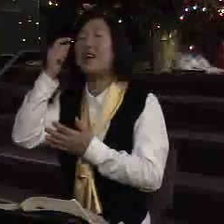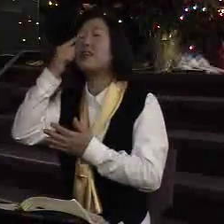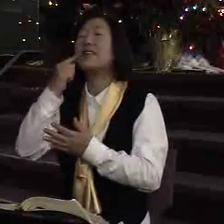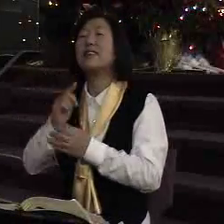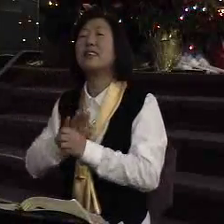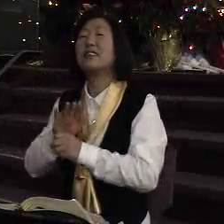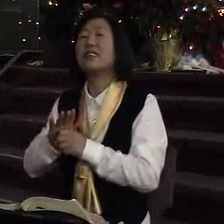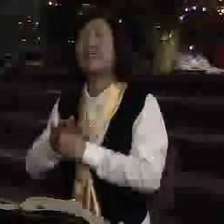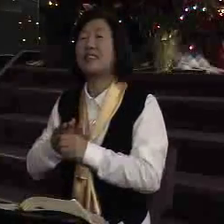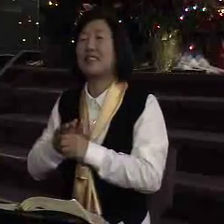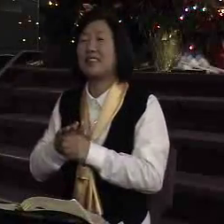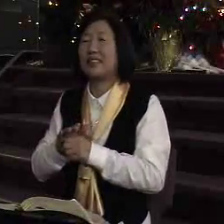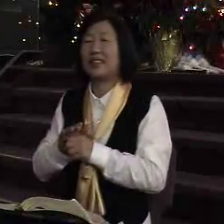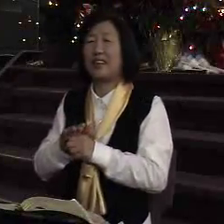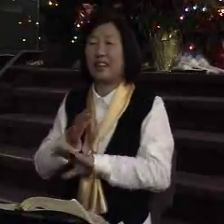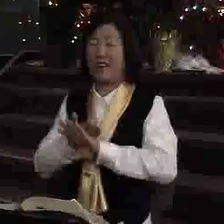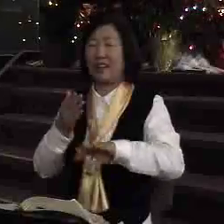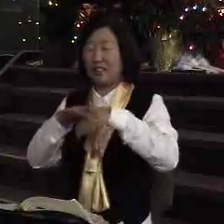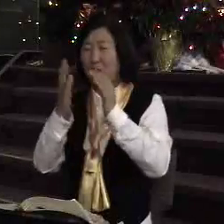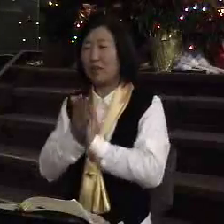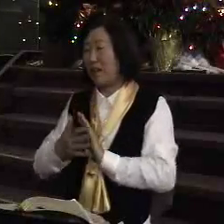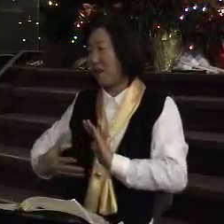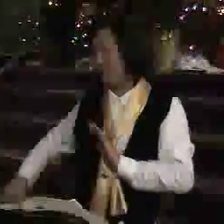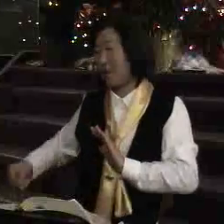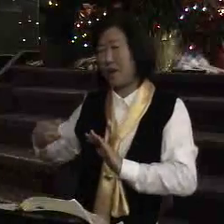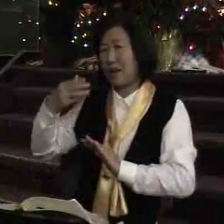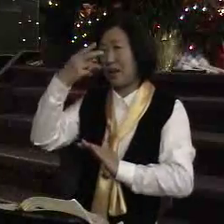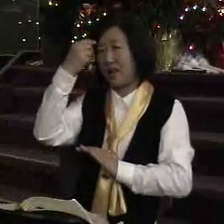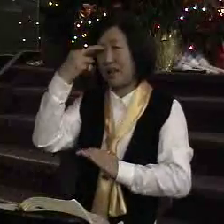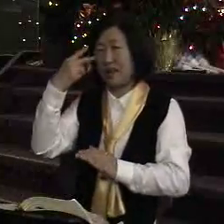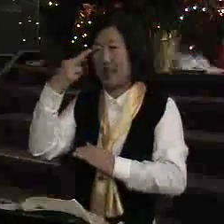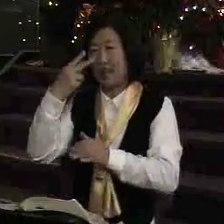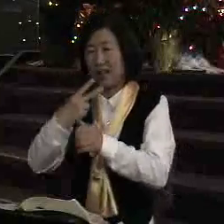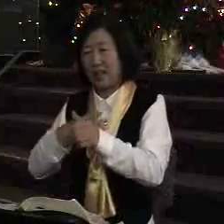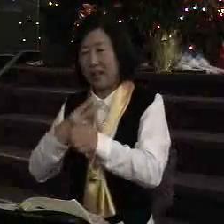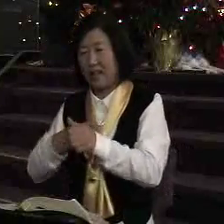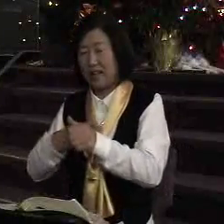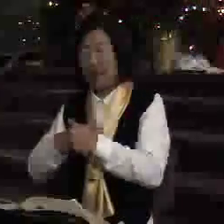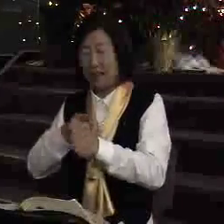십자가 앞에서 왜 다른 게 다 배설물이 됐냐? 진짜 사랑을 받거든요. 진짜 사랑.